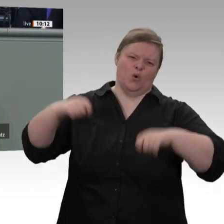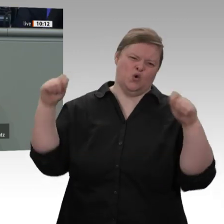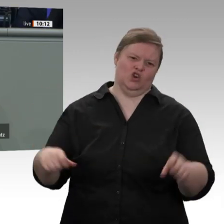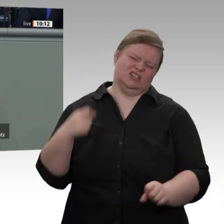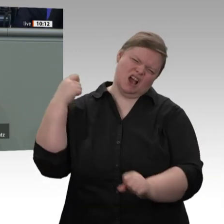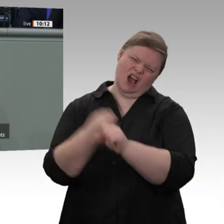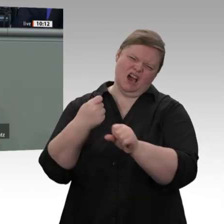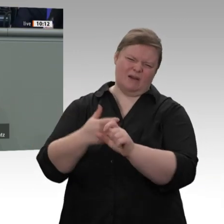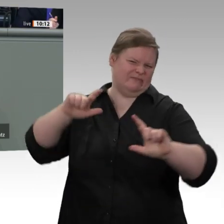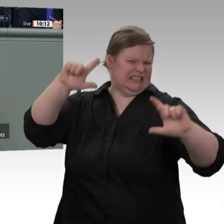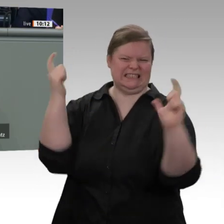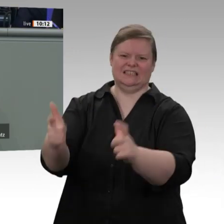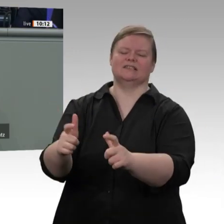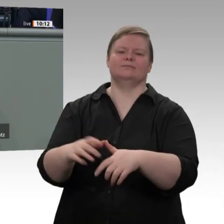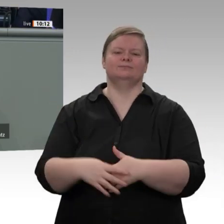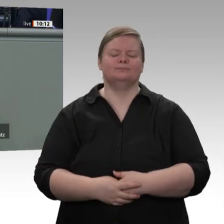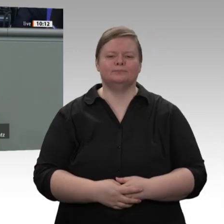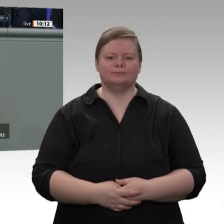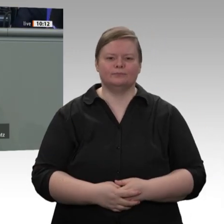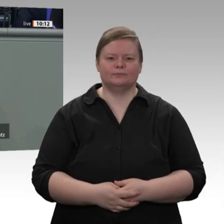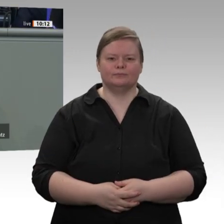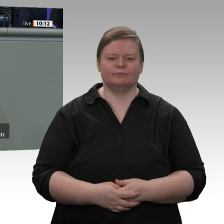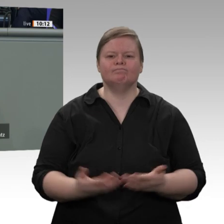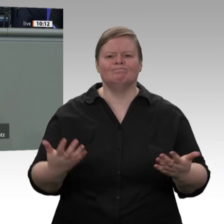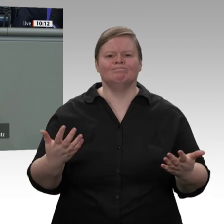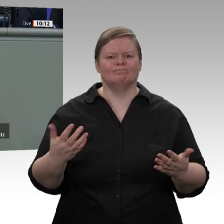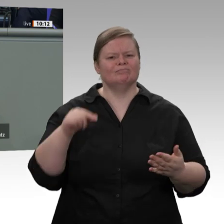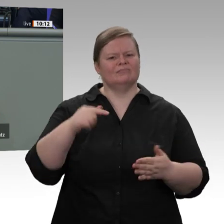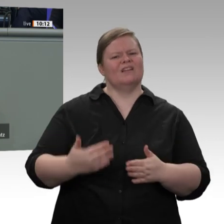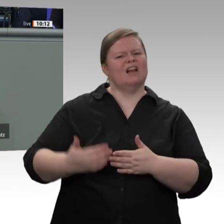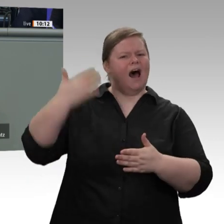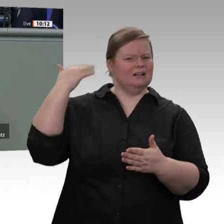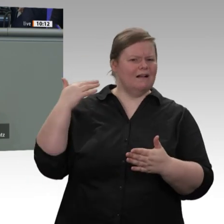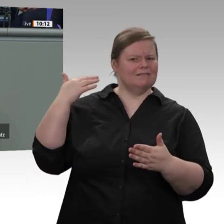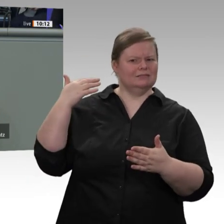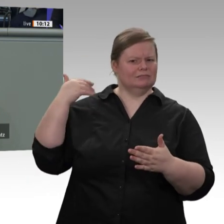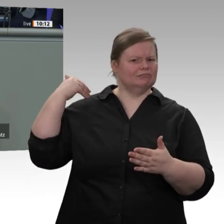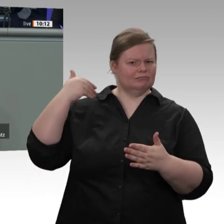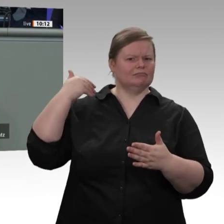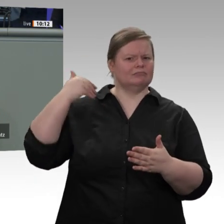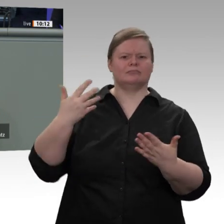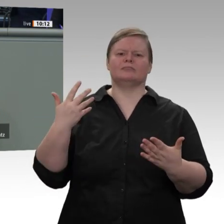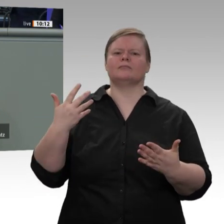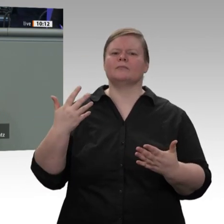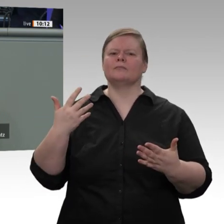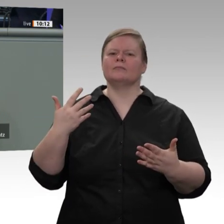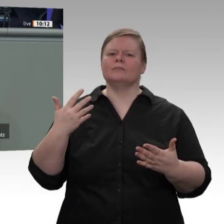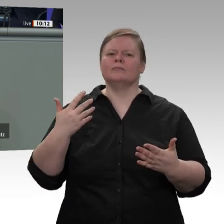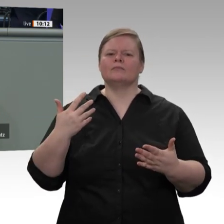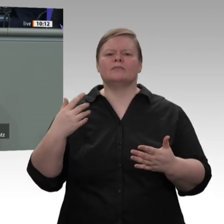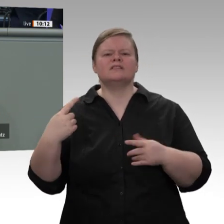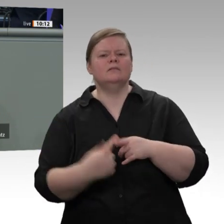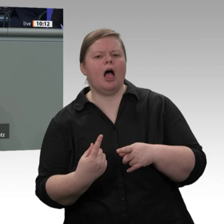in Hanau denke, ist die Sache eindeutig. Diese Gewalt, meine Damen und Herren, steht am Ende einer schleichenden gesellschaftlichen